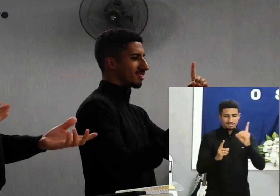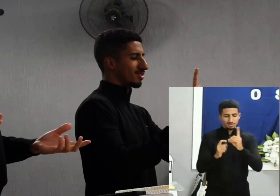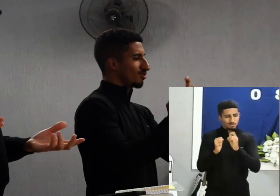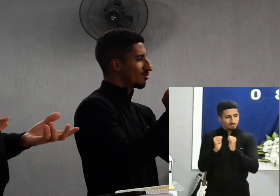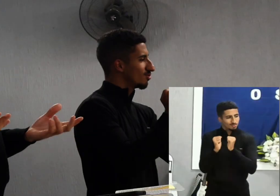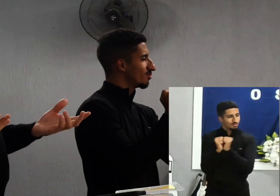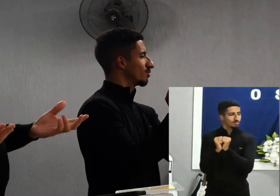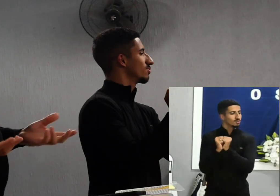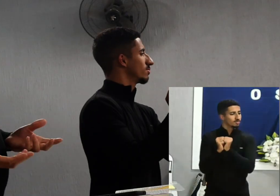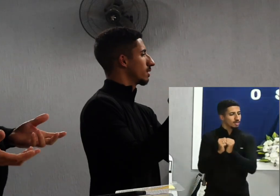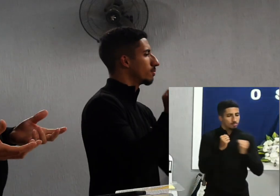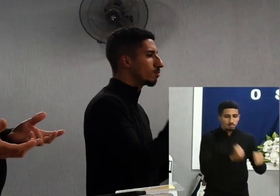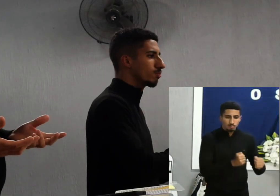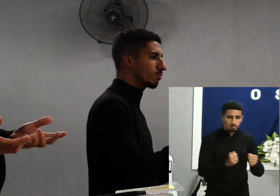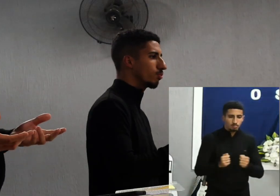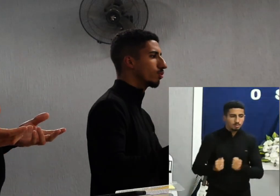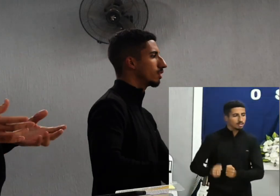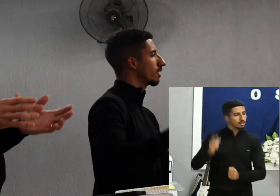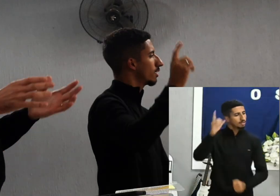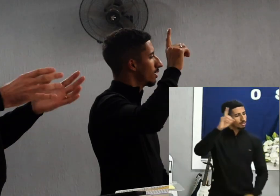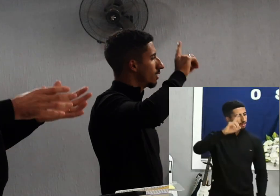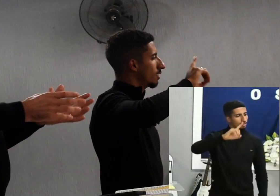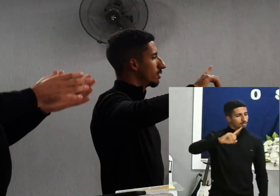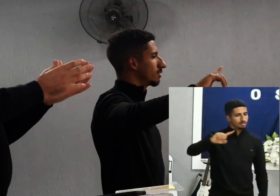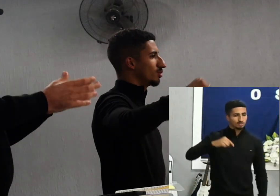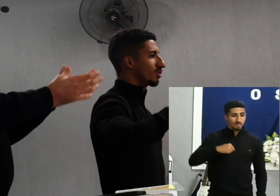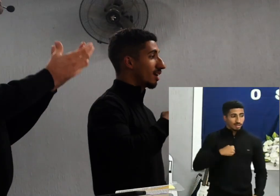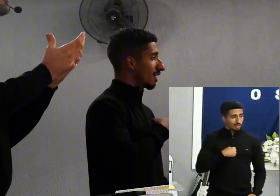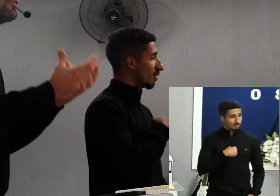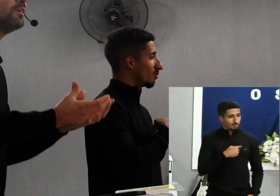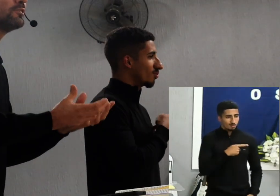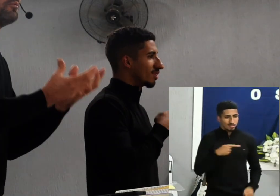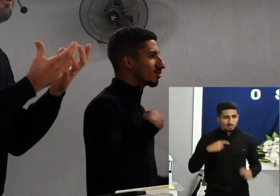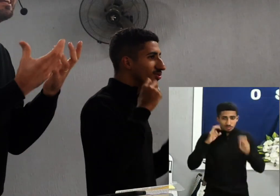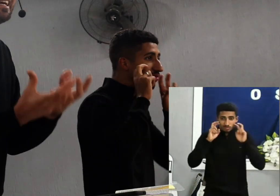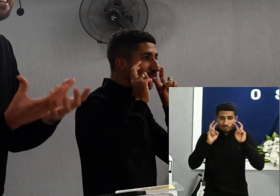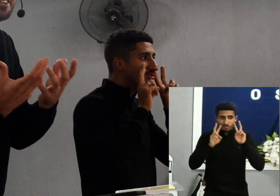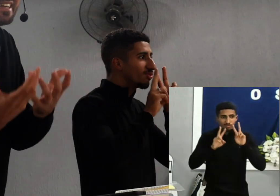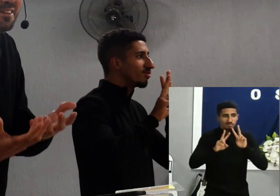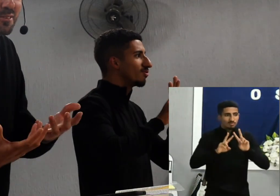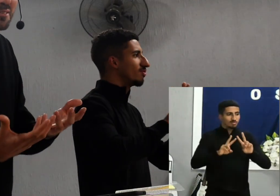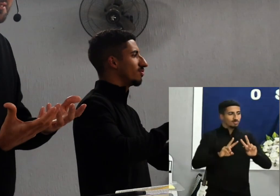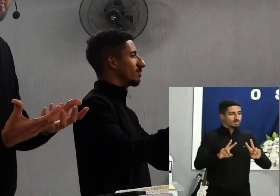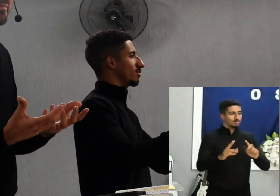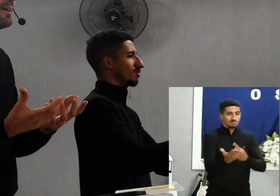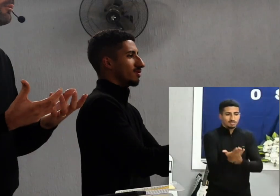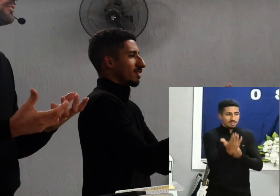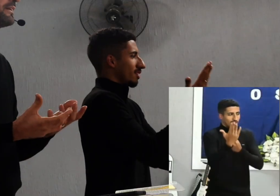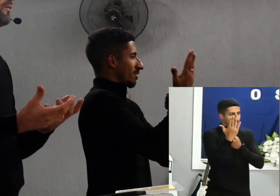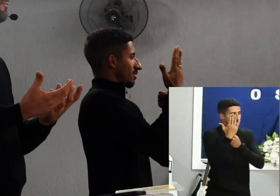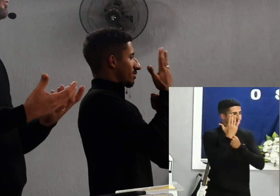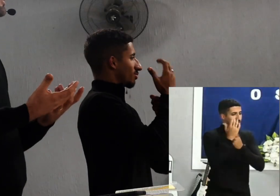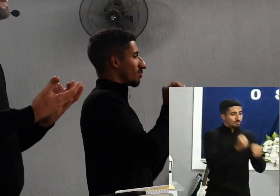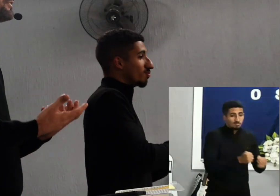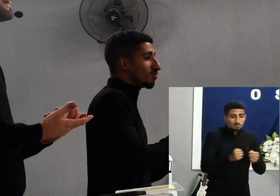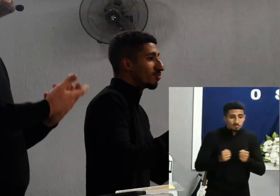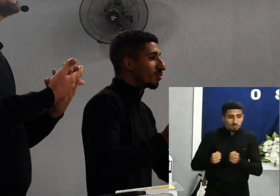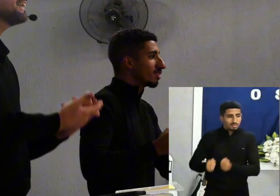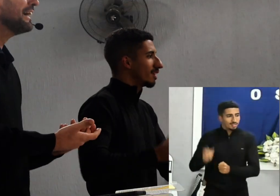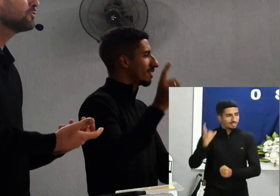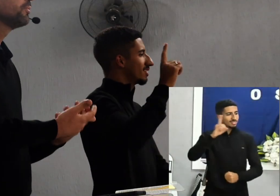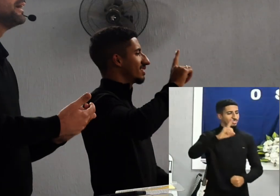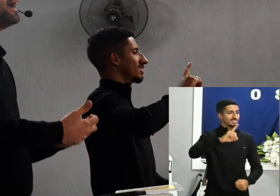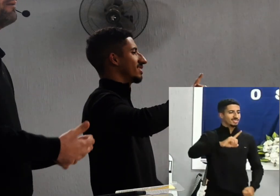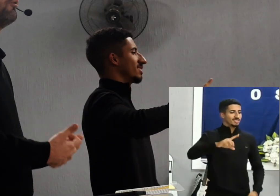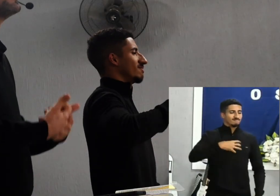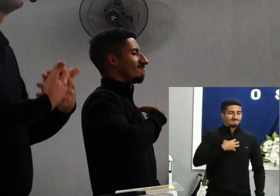Queridos, isso é poder de Deus. Eu estou vendo aqui expressões do poder de Deus. Por isso é tão emocionante